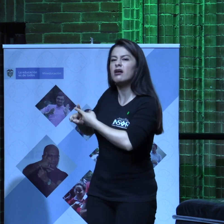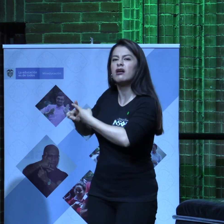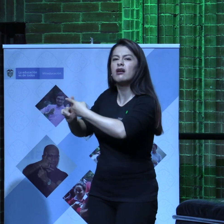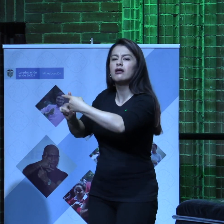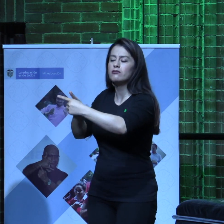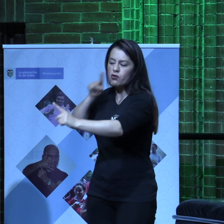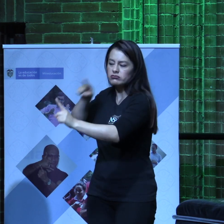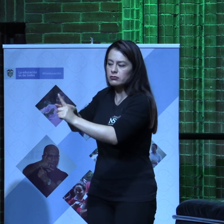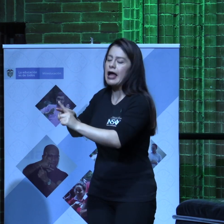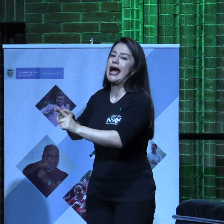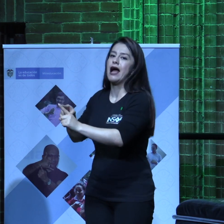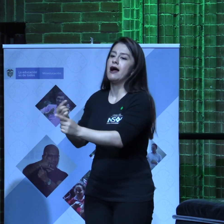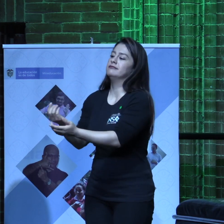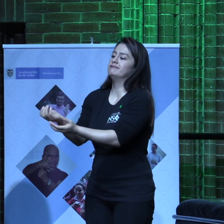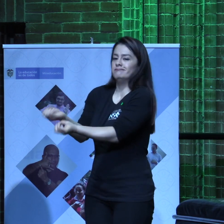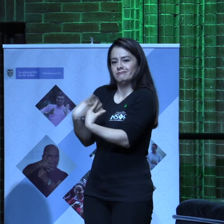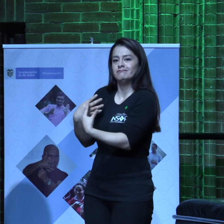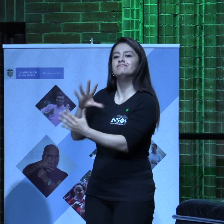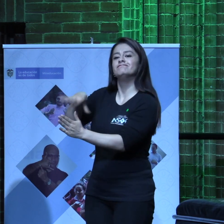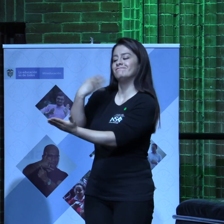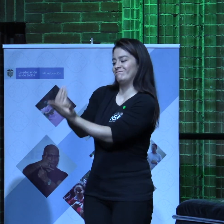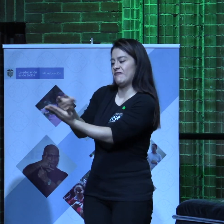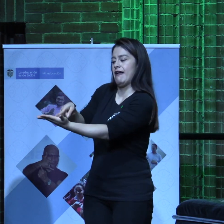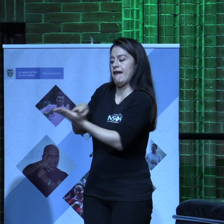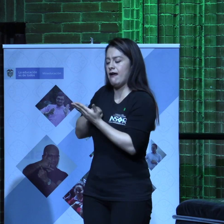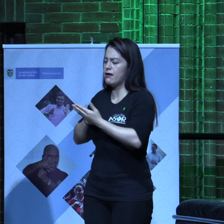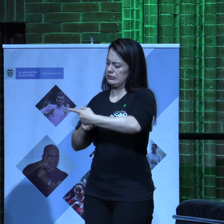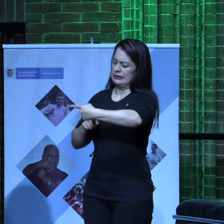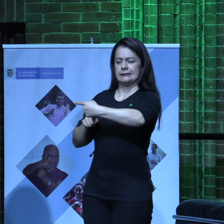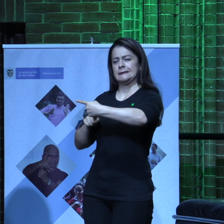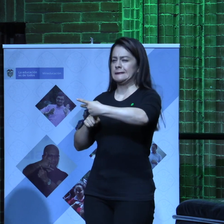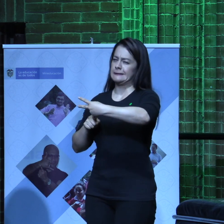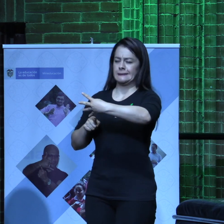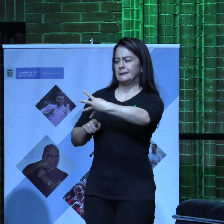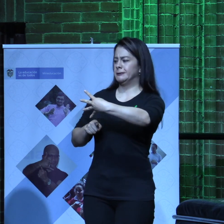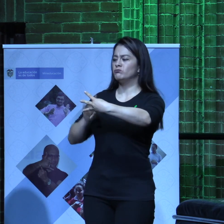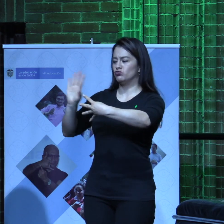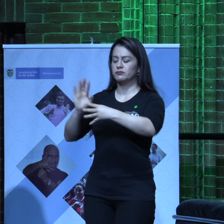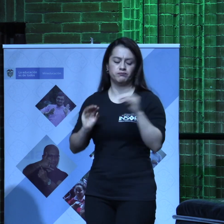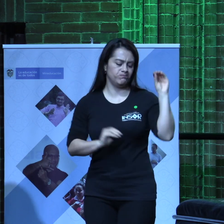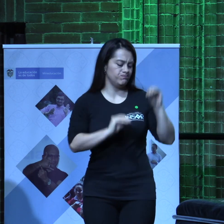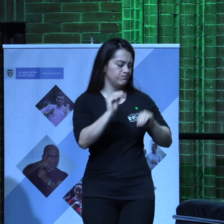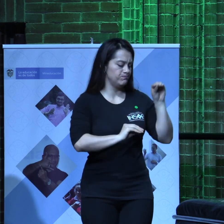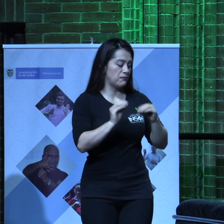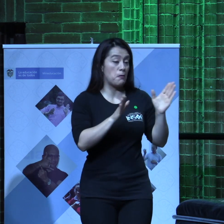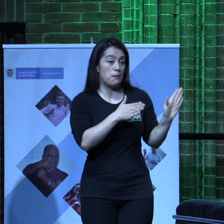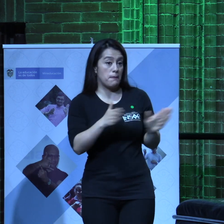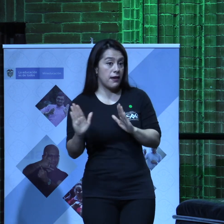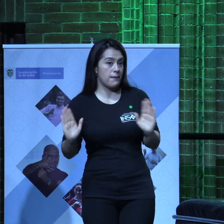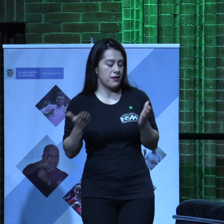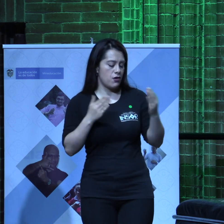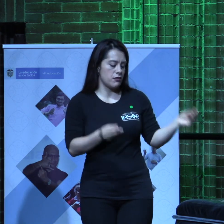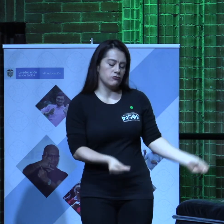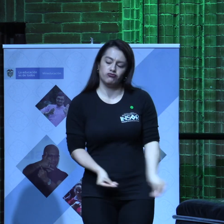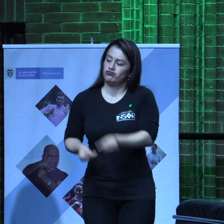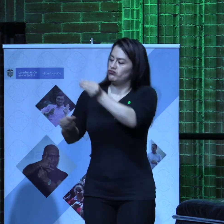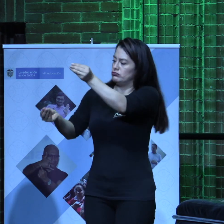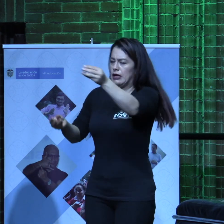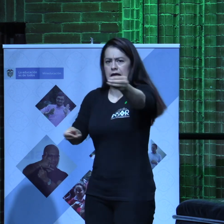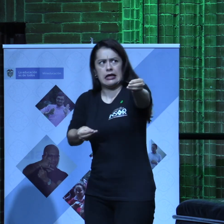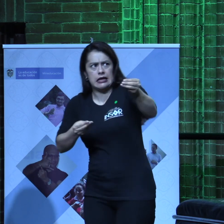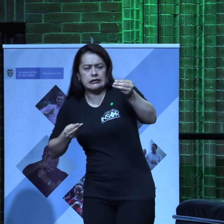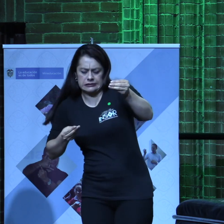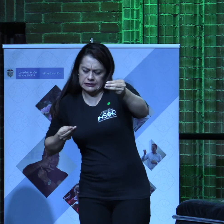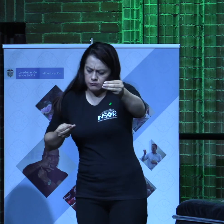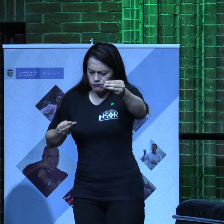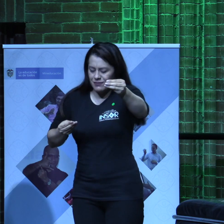arrojan unos hallazgos y estos procesos formulan sus planes de mejoramiento, que esto les ha permitido